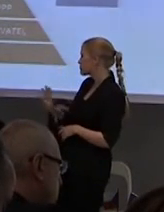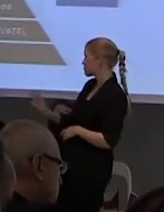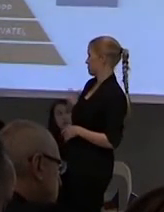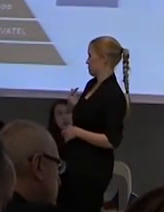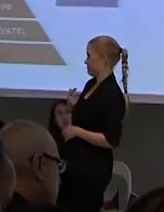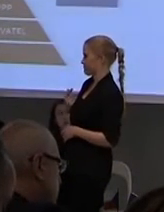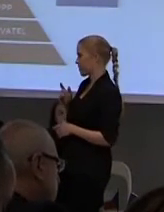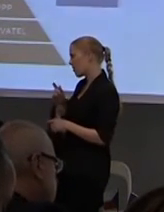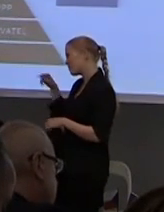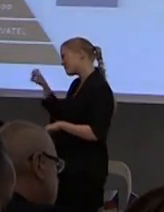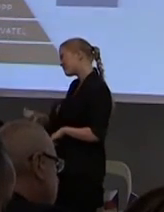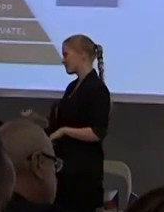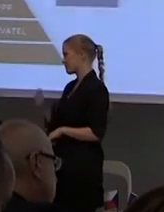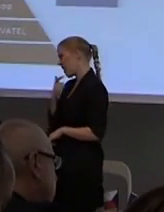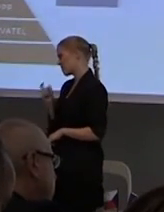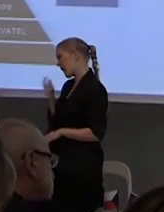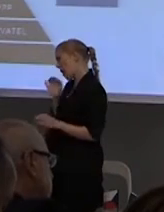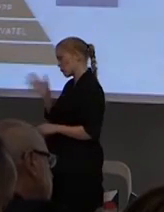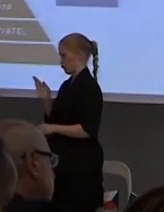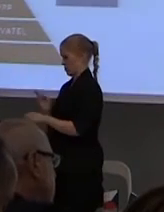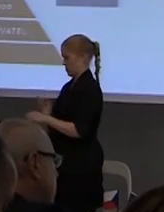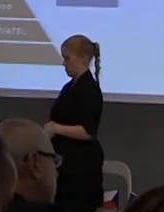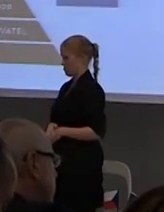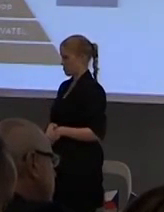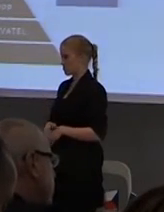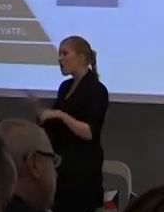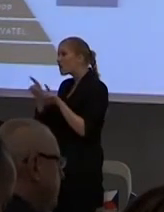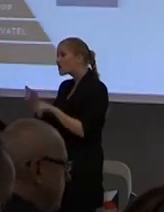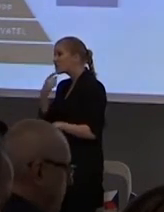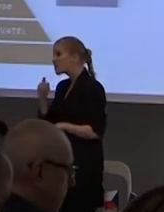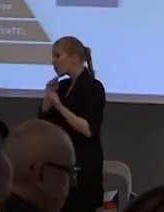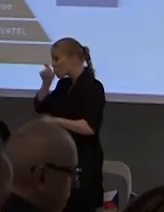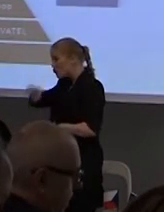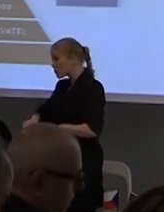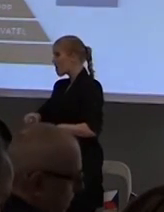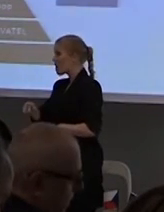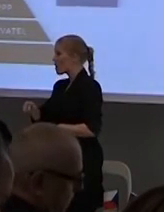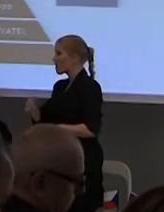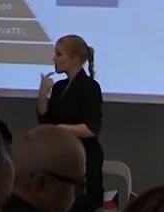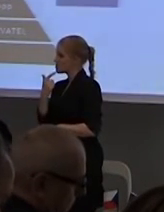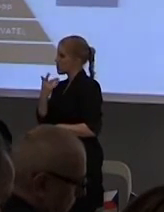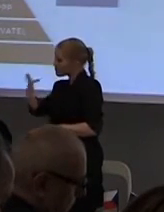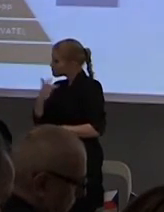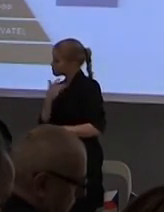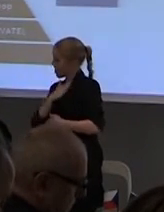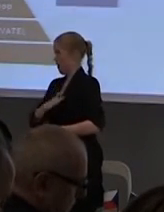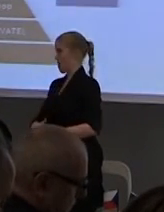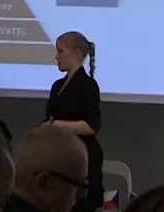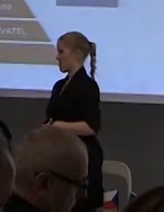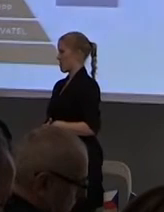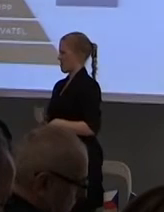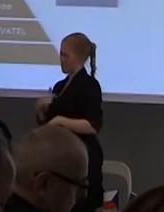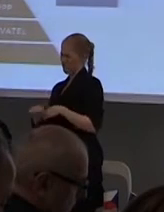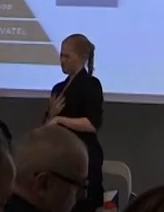do hlavy. Chtěl bych teda taky, aby mě měla ráda paní učitelka, máma říká, že má, ale nikdy se mi to